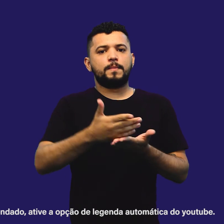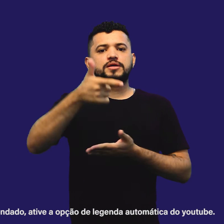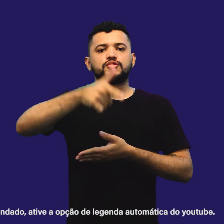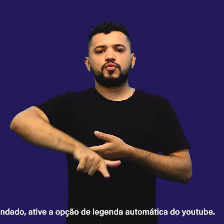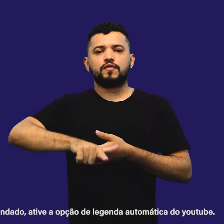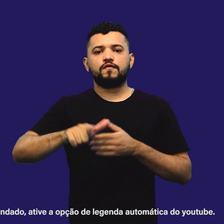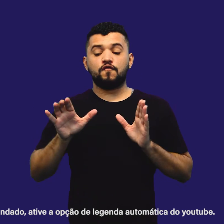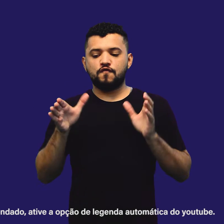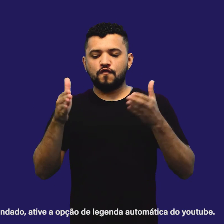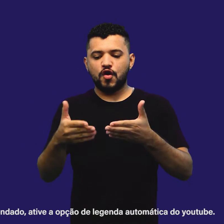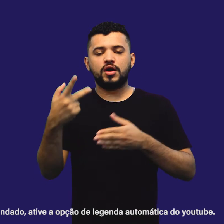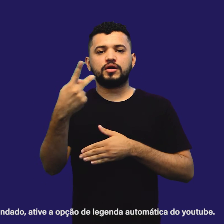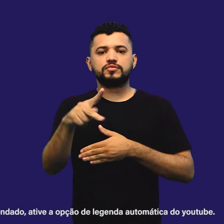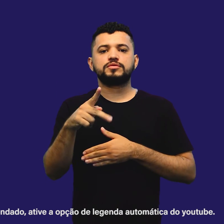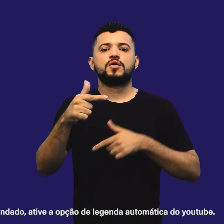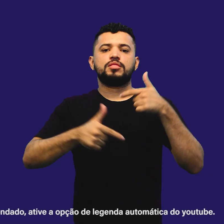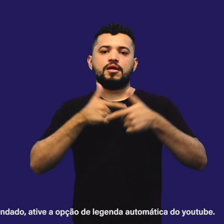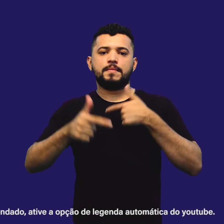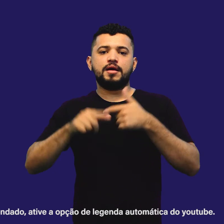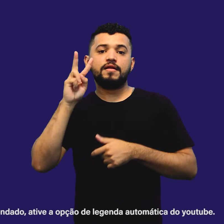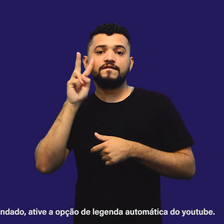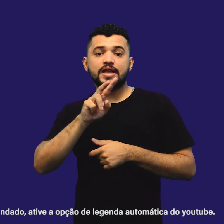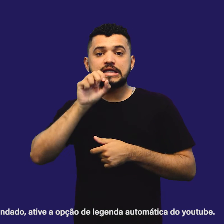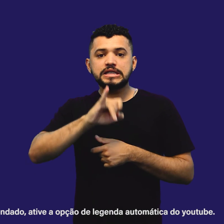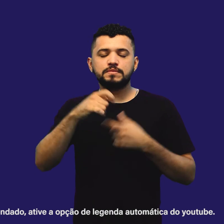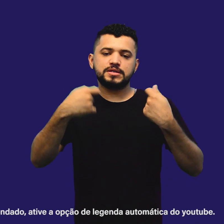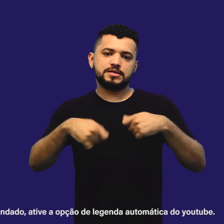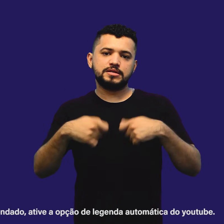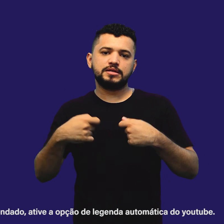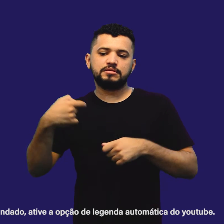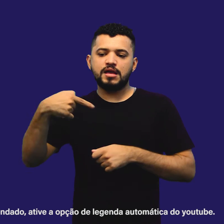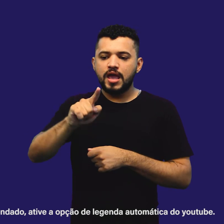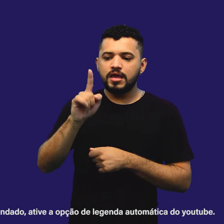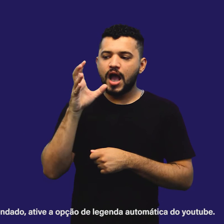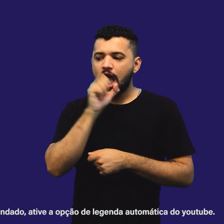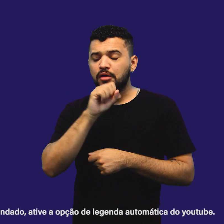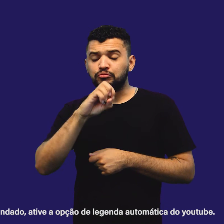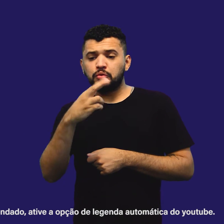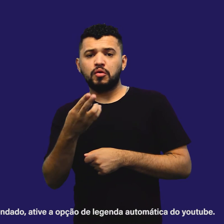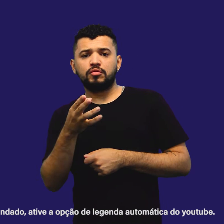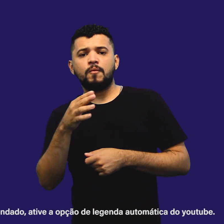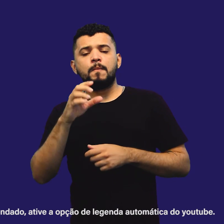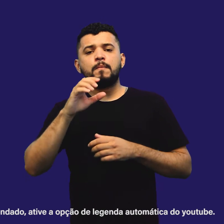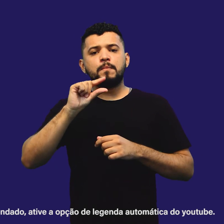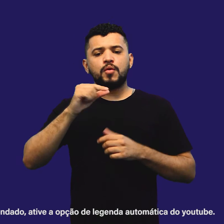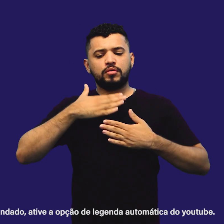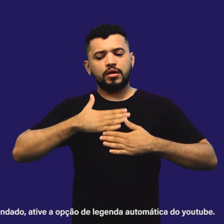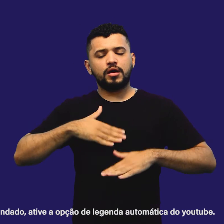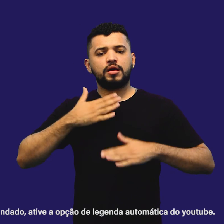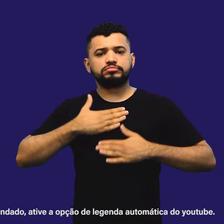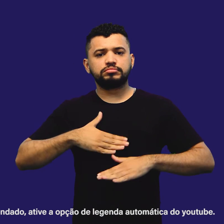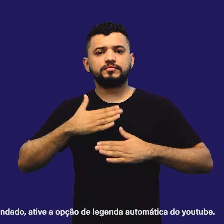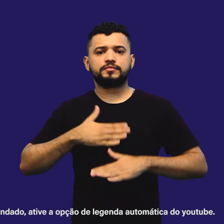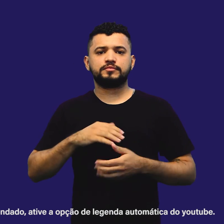você precisa andar mais rápido ou mais devagar. Mas sempre a partir de você mesmo, né? Nunca a partir do outro, sempre a partir do